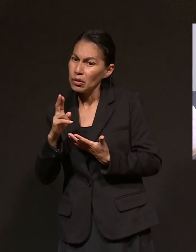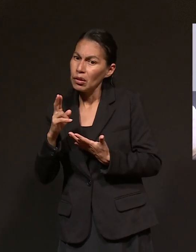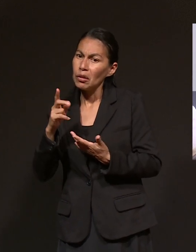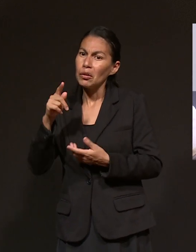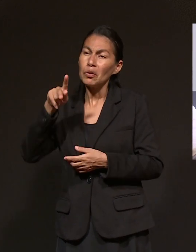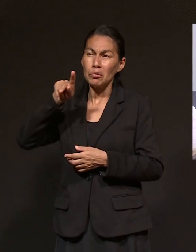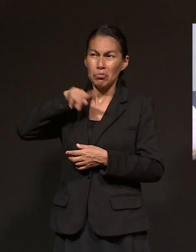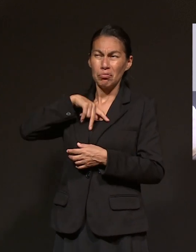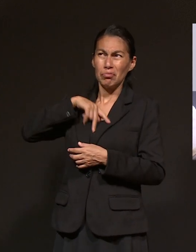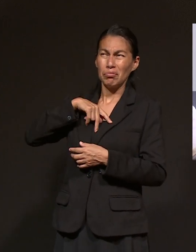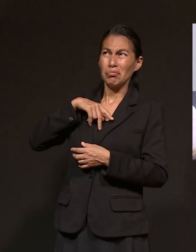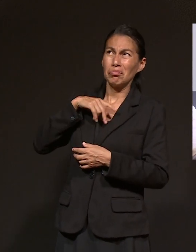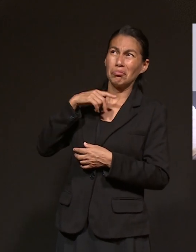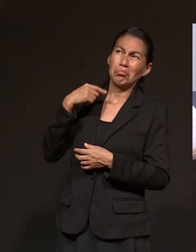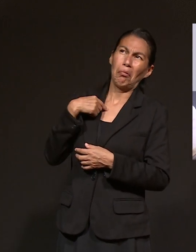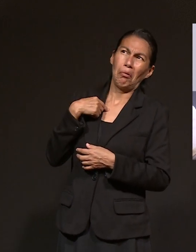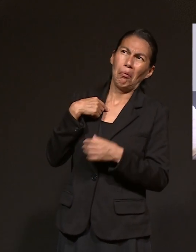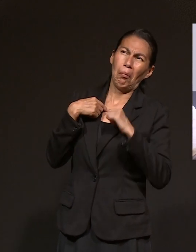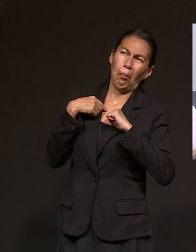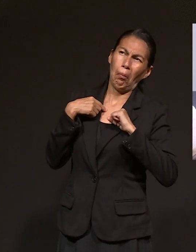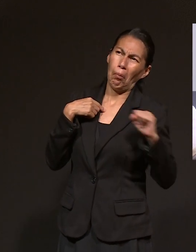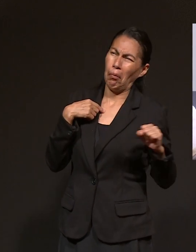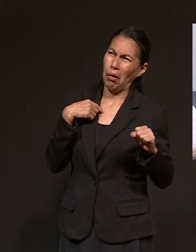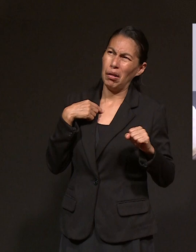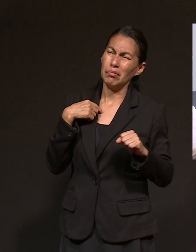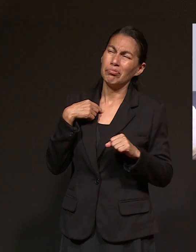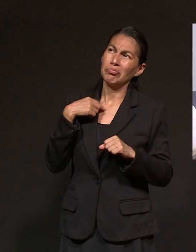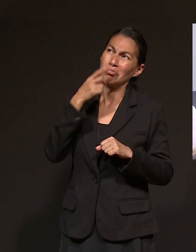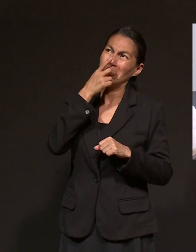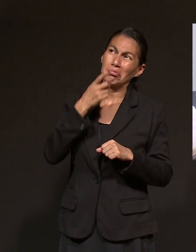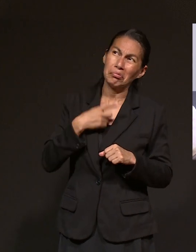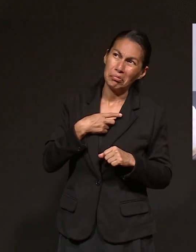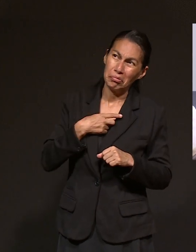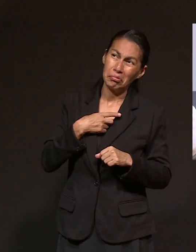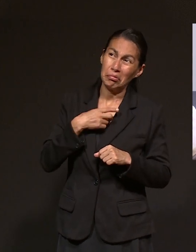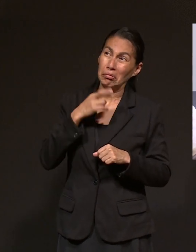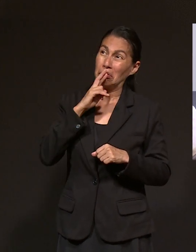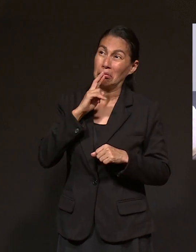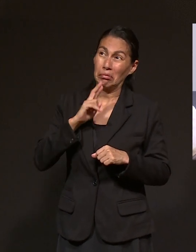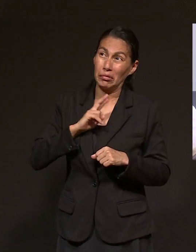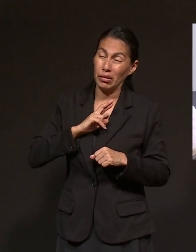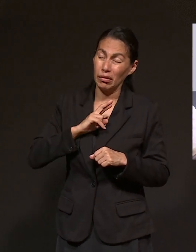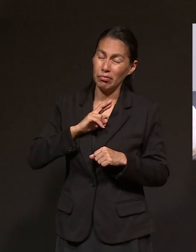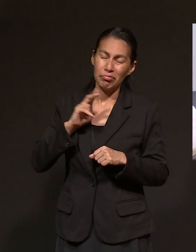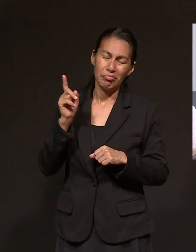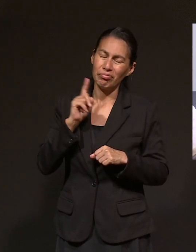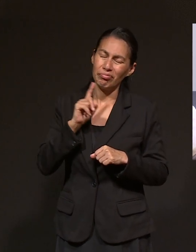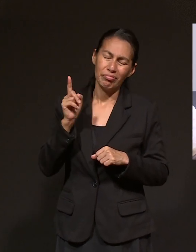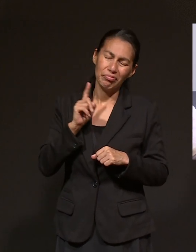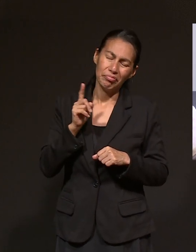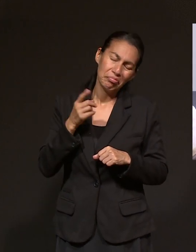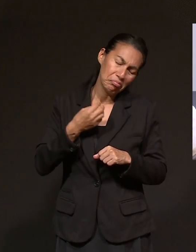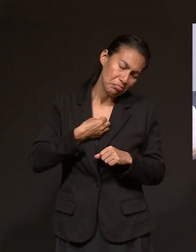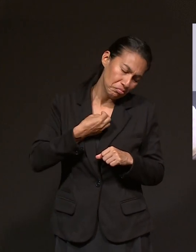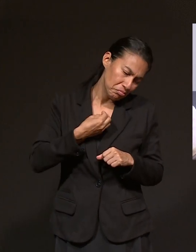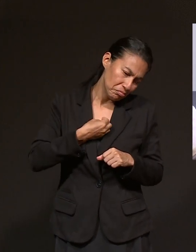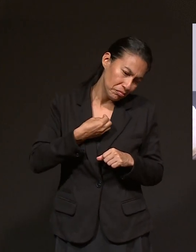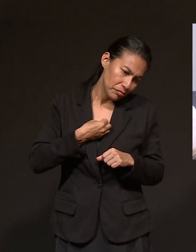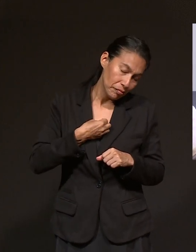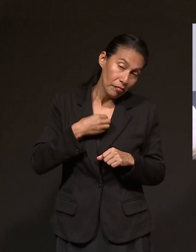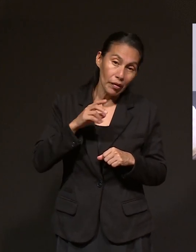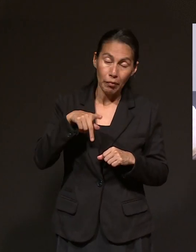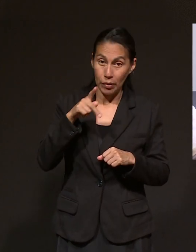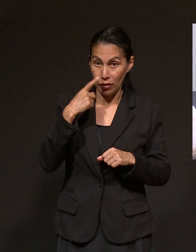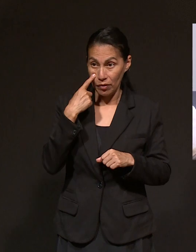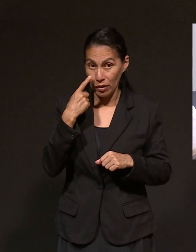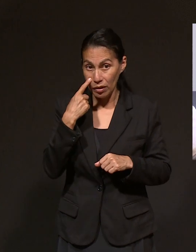contestar. Pero quiero decir que a pesar de ser pecador. A pesar de la naturaleza que tenemos como